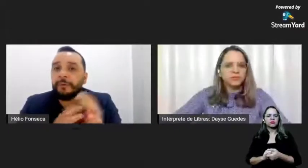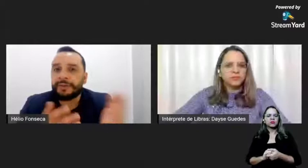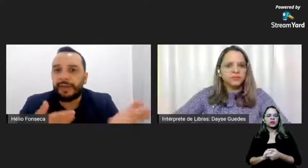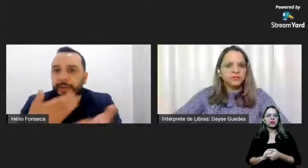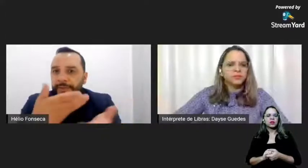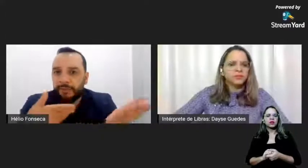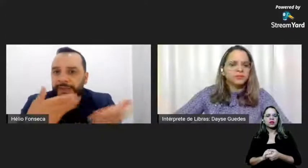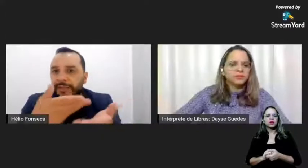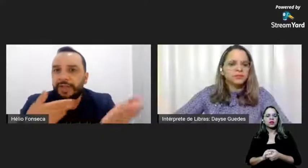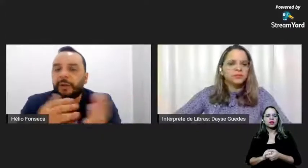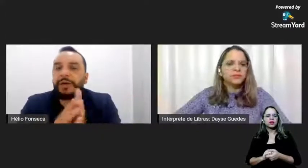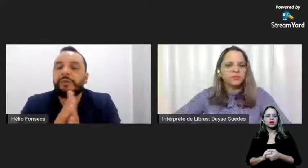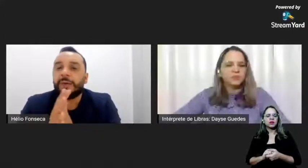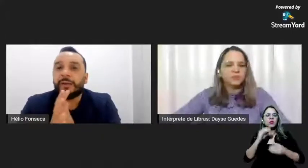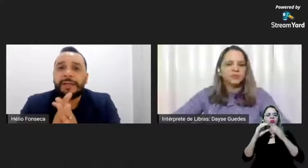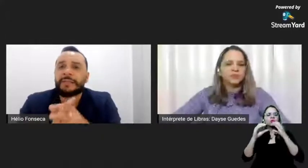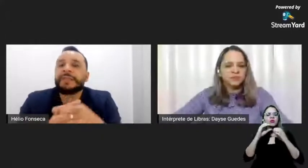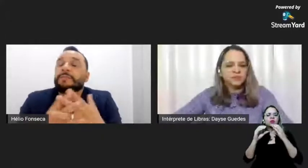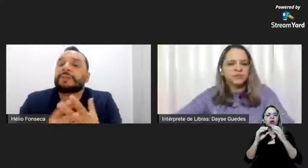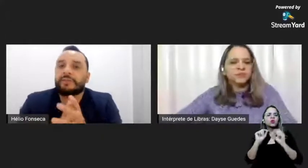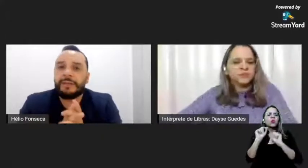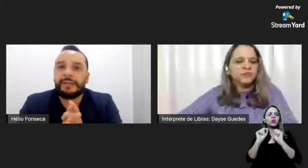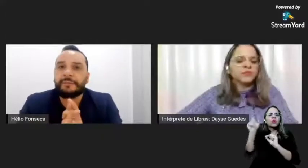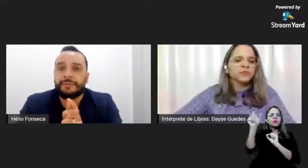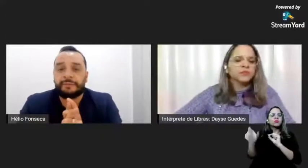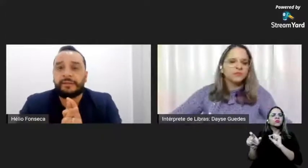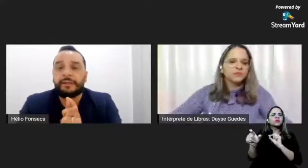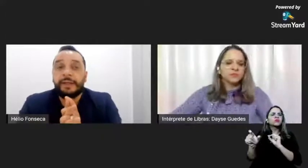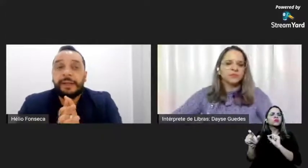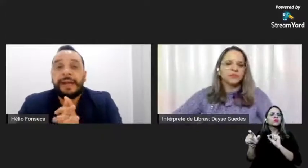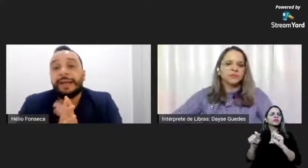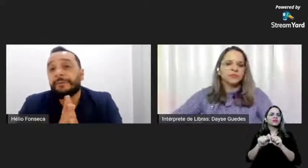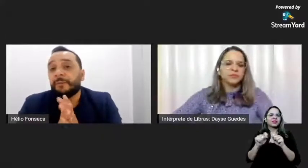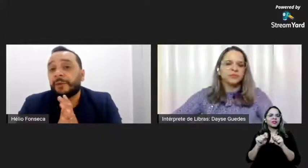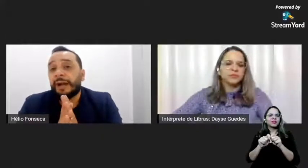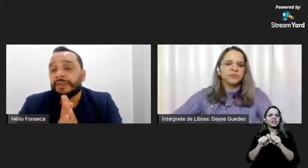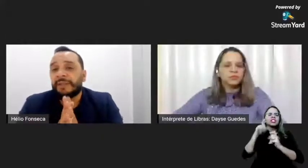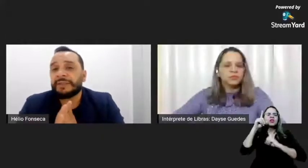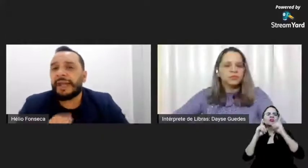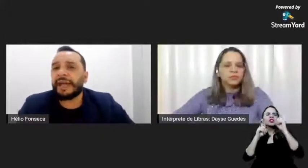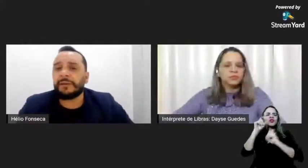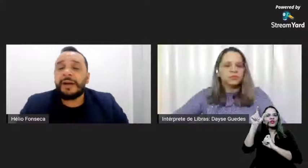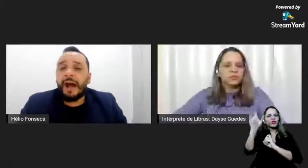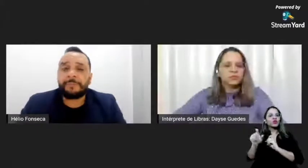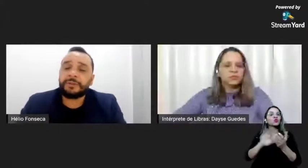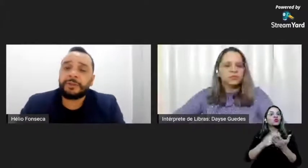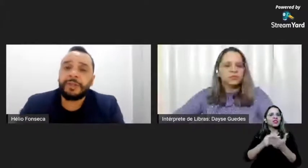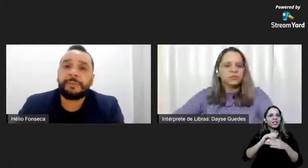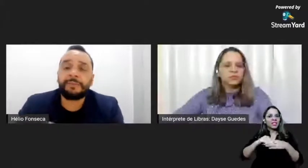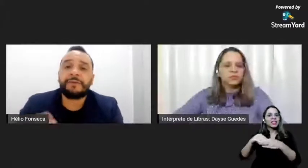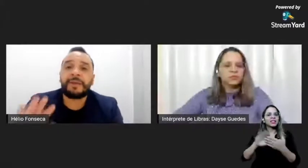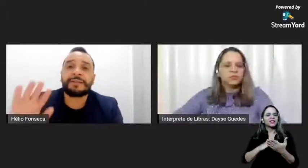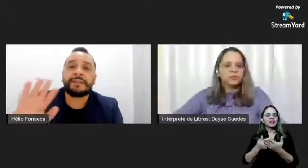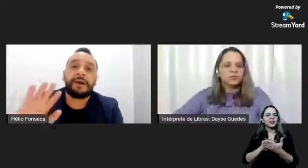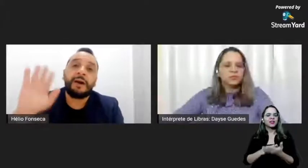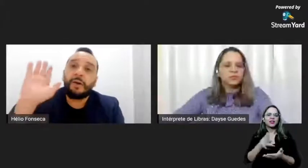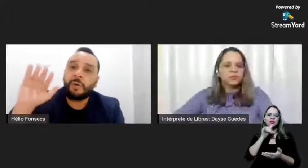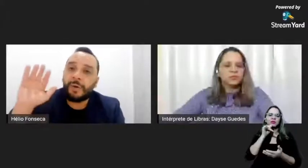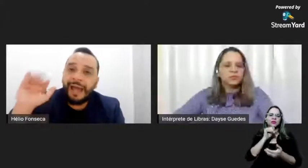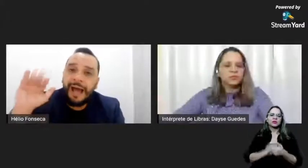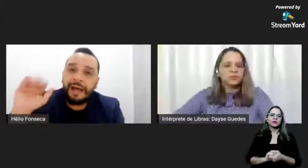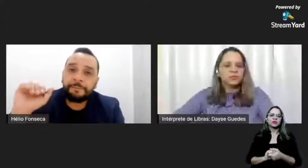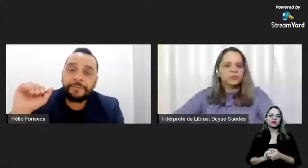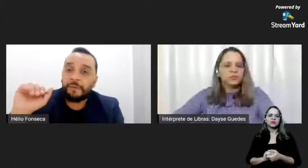fazendo ali, a pessoa que está dialogando com ele, quais são as expressões da pessoa? O Carlos falou assim, Hélio, a pessoa chega para mim e fala assim,